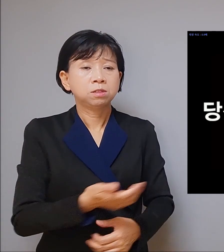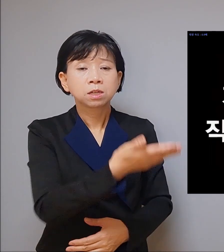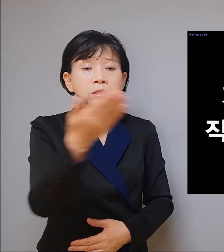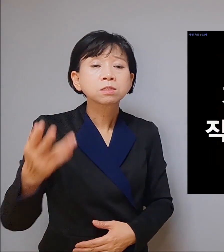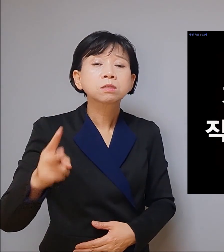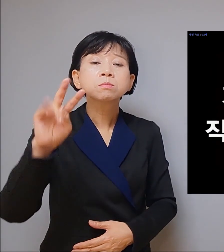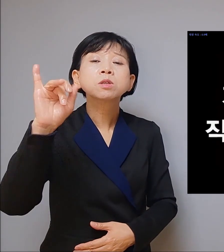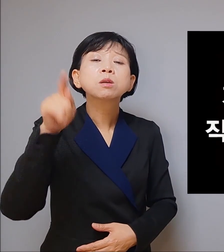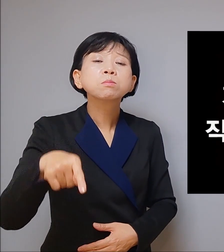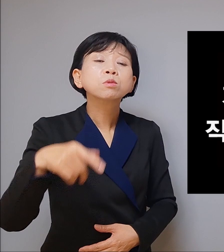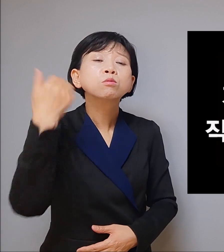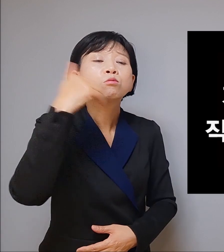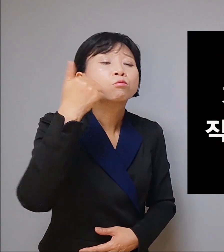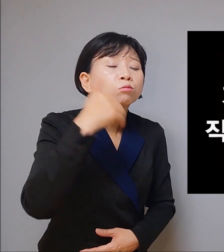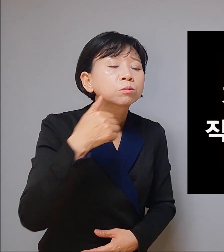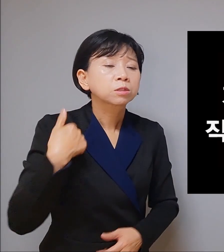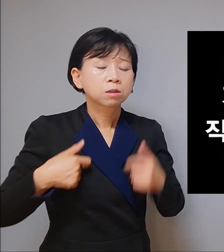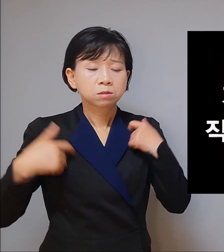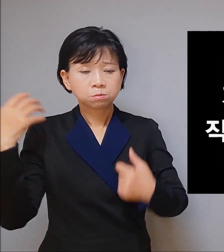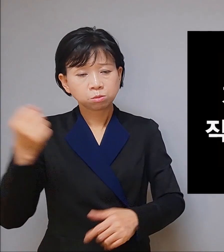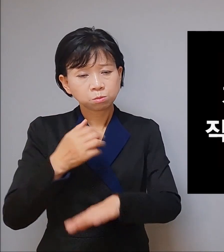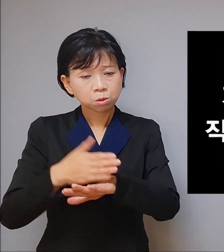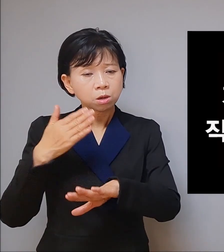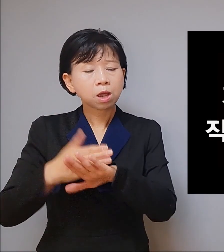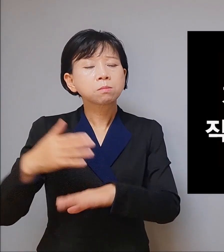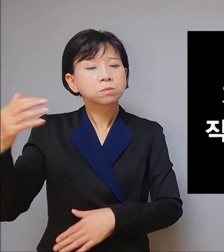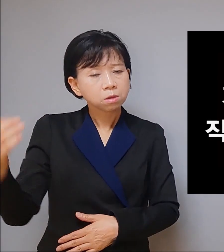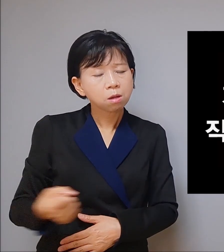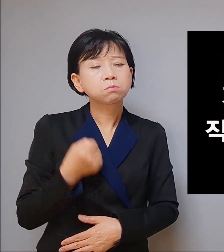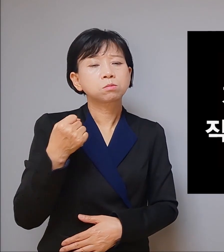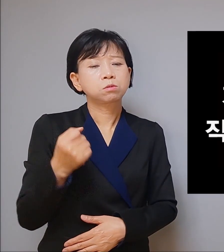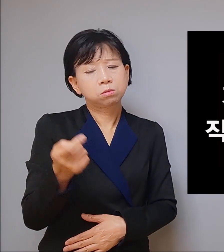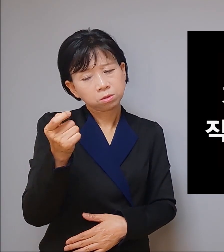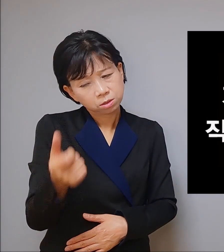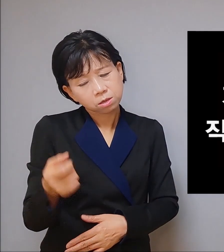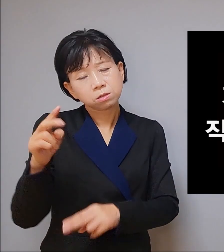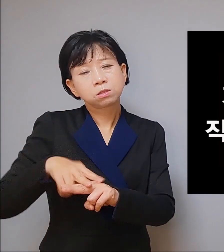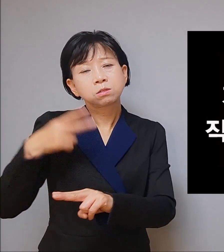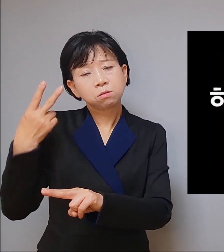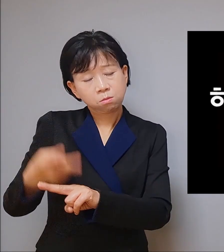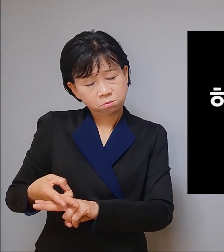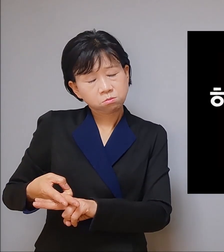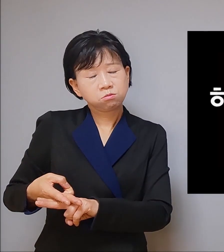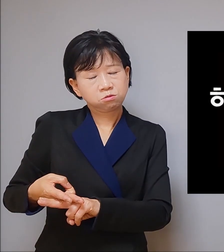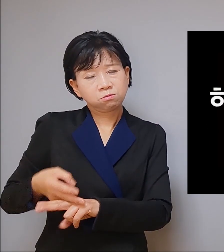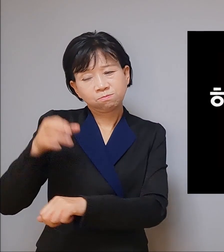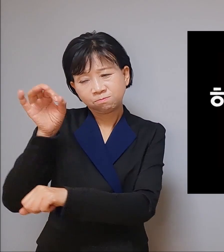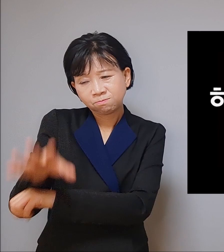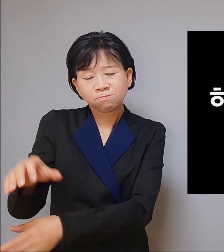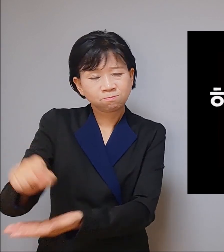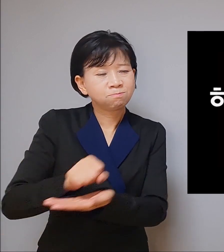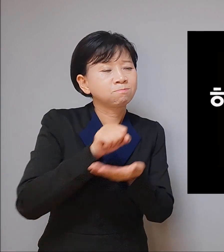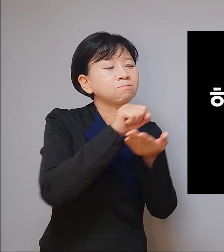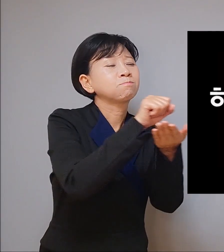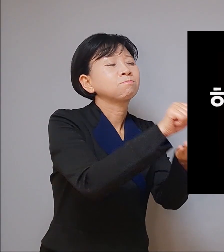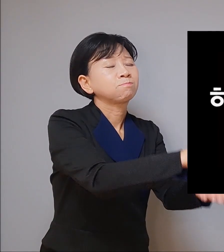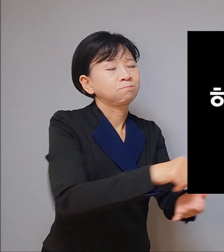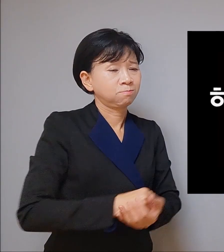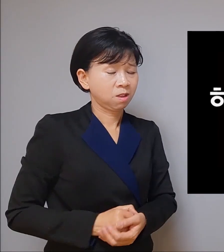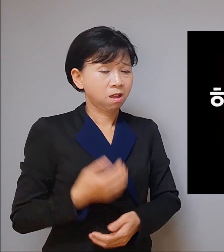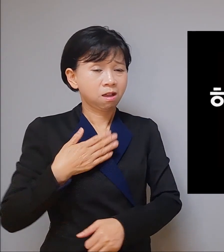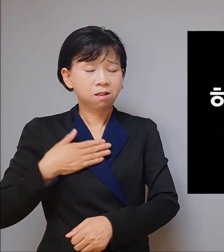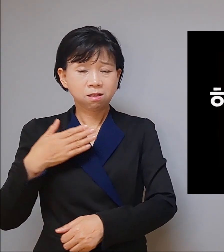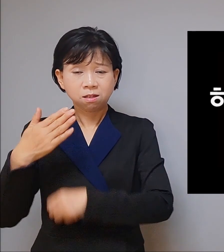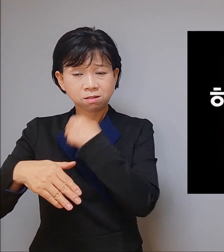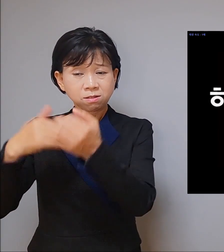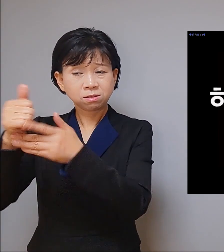누구십니까? 기쁨으로 감사함으로 아주 작은 선물이라도 전달하세요. 하나님은 나의